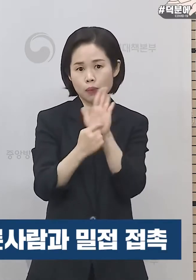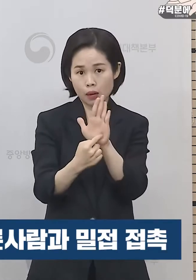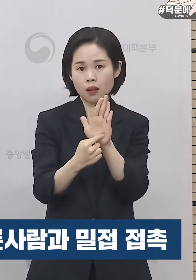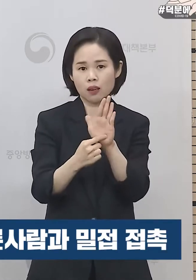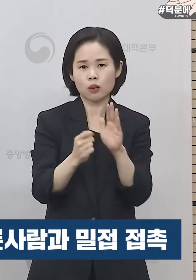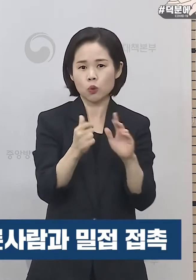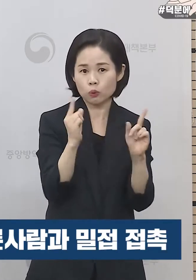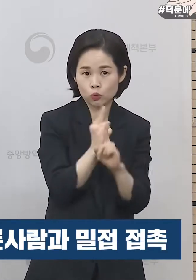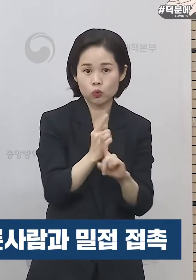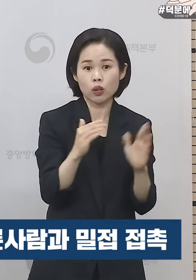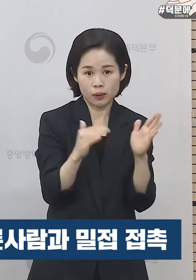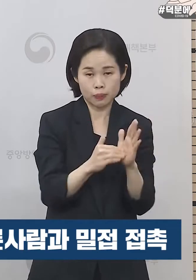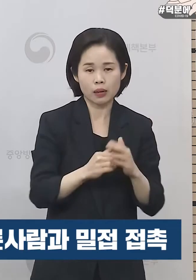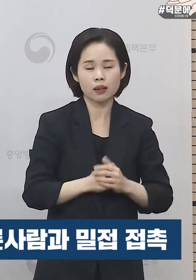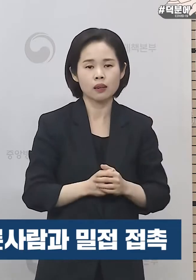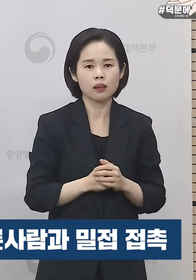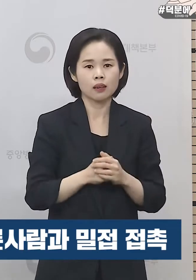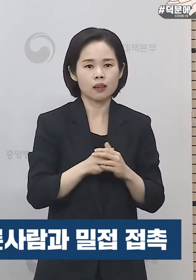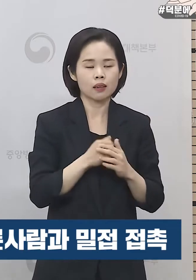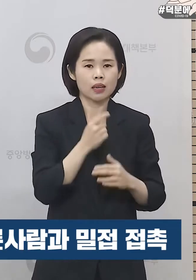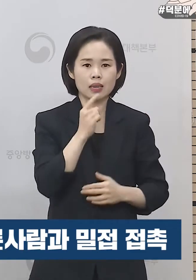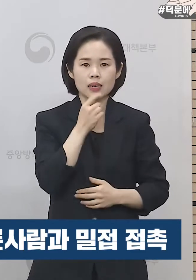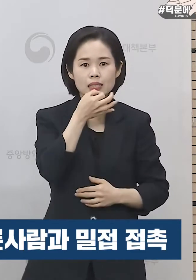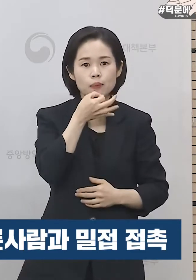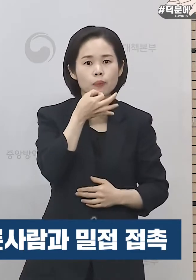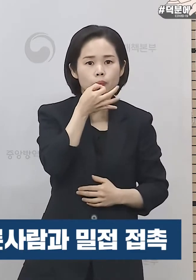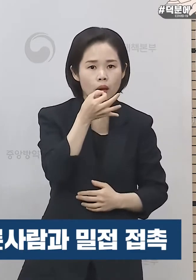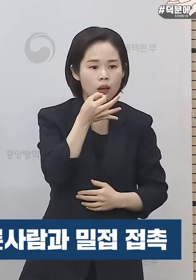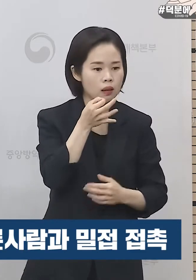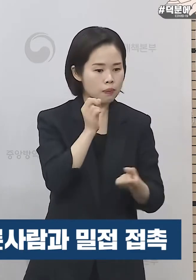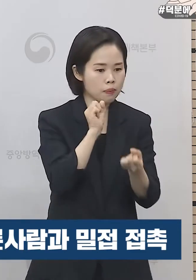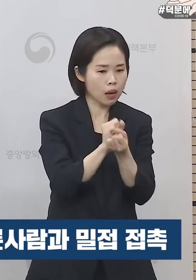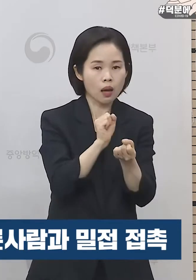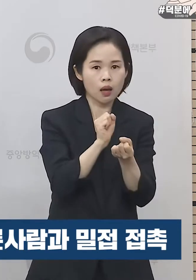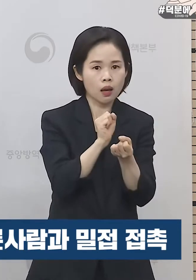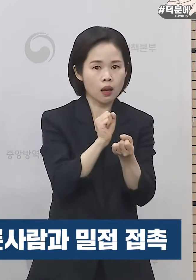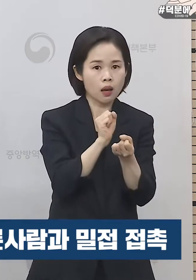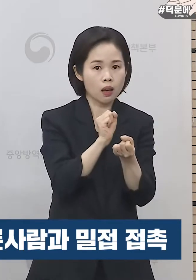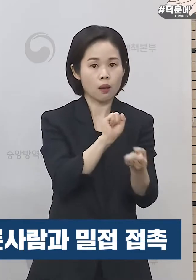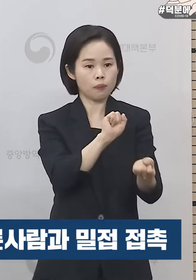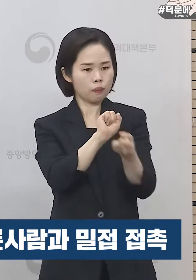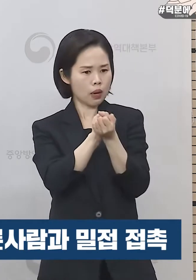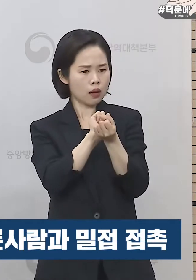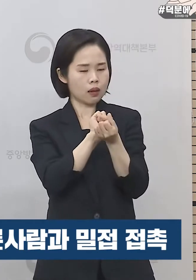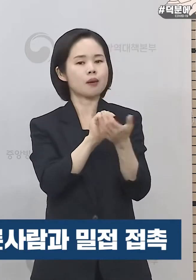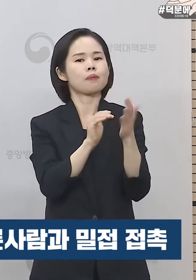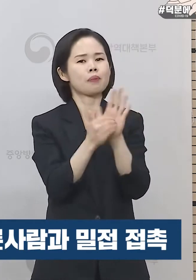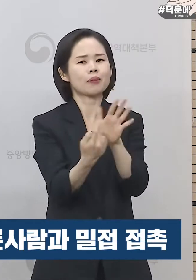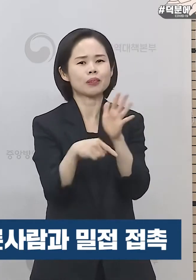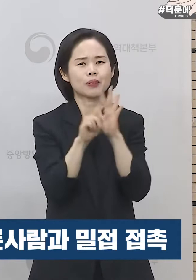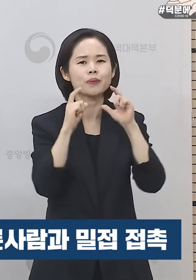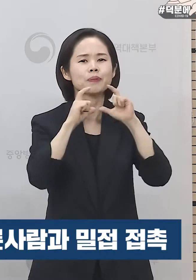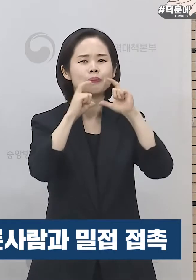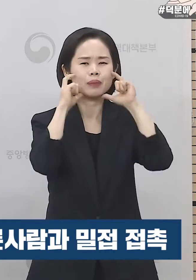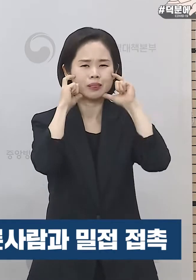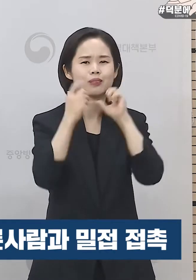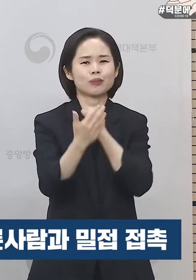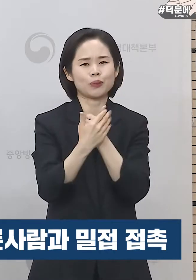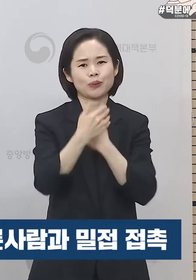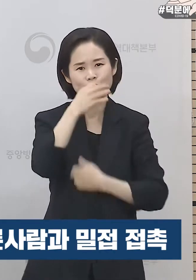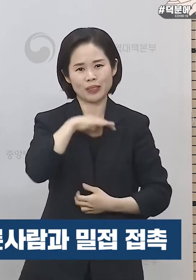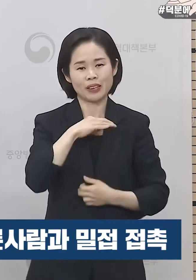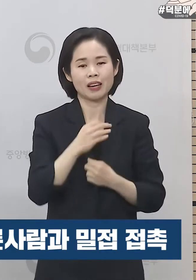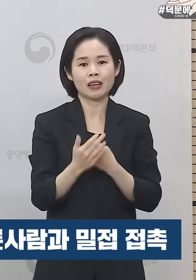침 방울을 통한 감염 전파를 차단하는 데 마스크가 도움이 되기 때문에 기존의 그 호흡기 증상 자